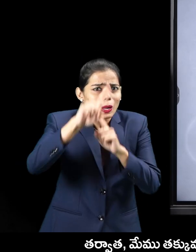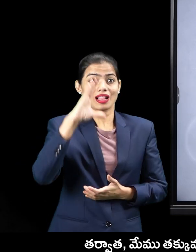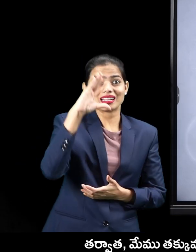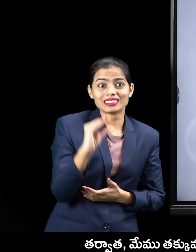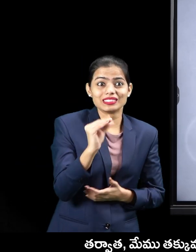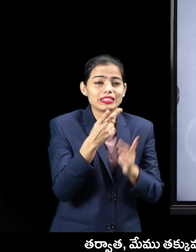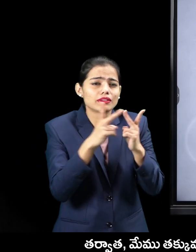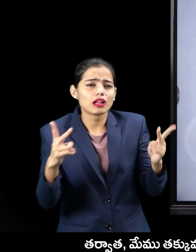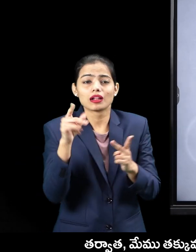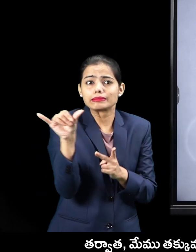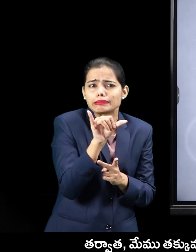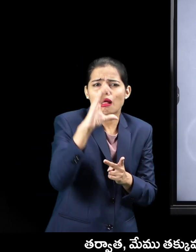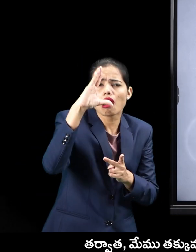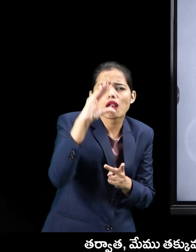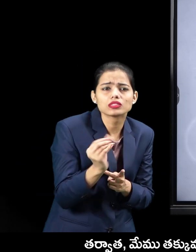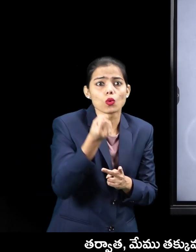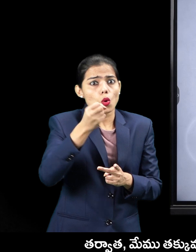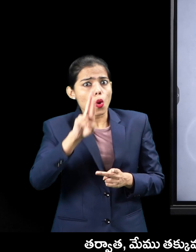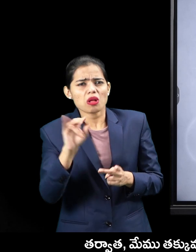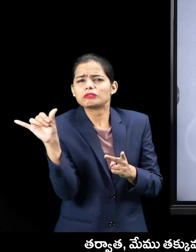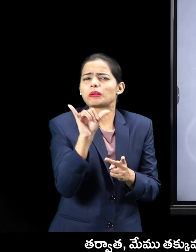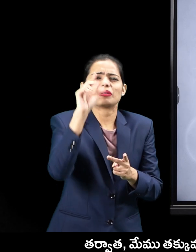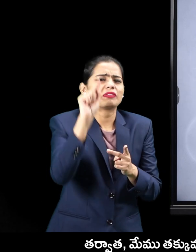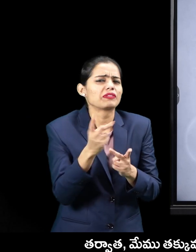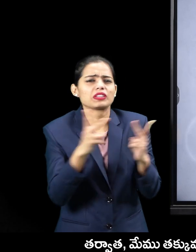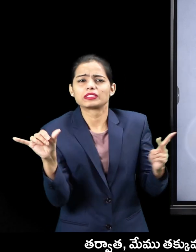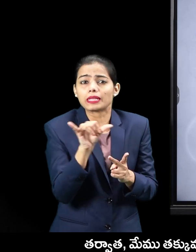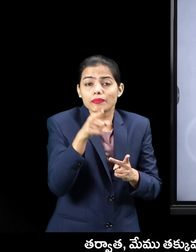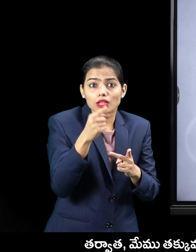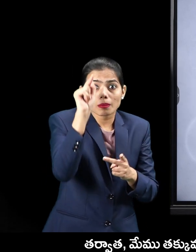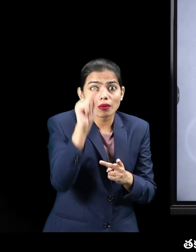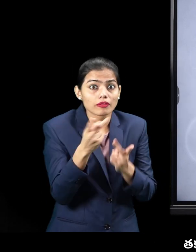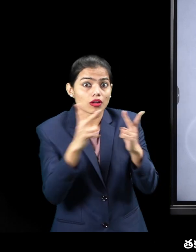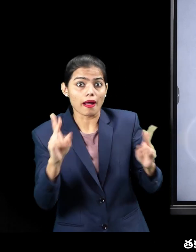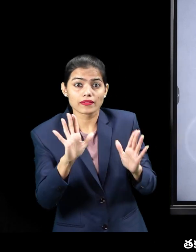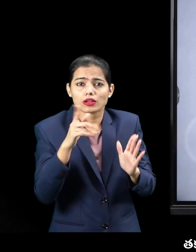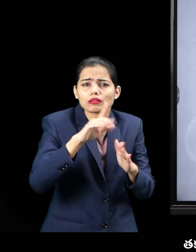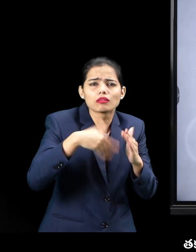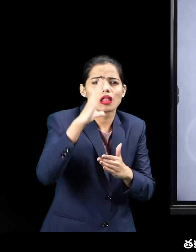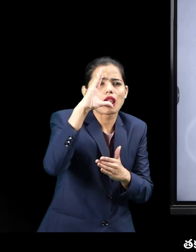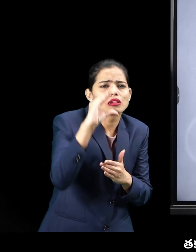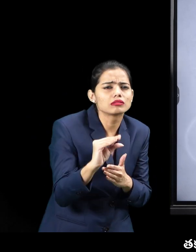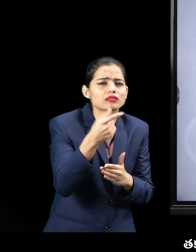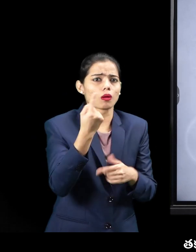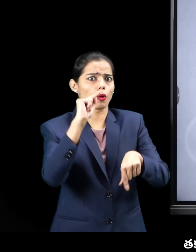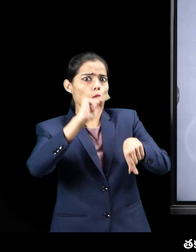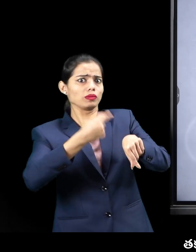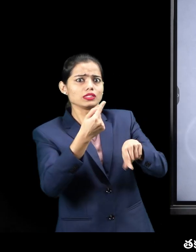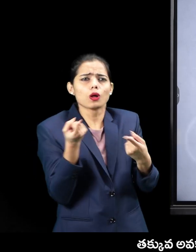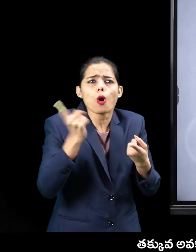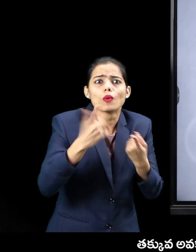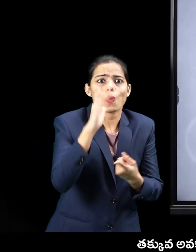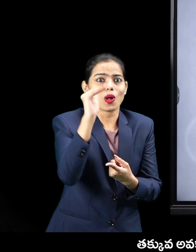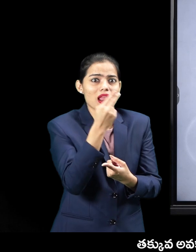తక్కువ అవకాశం లేదా అసంభవమైన సంఘటనల గురించి తెలుసుకుందాం. తక్కువ అవకాశం లేదా అసంభవమైన